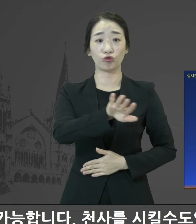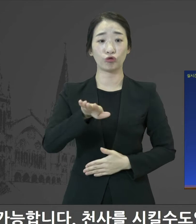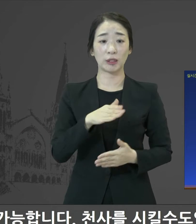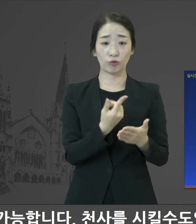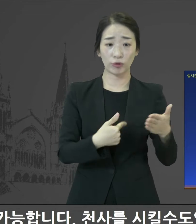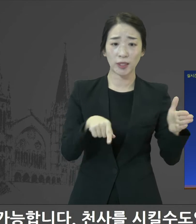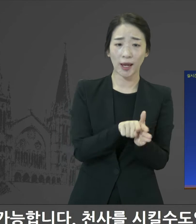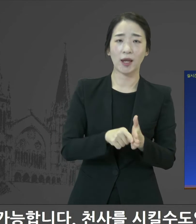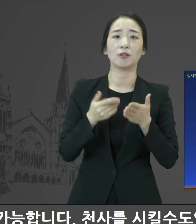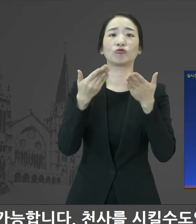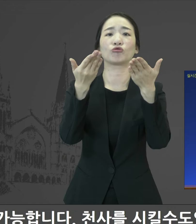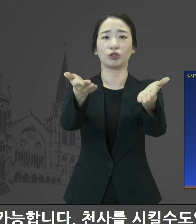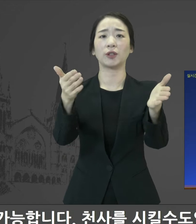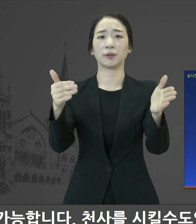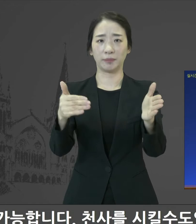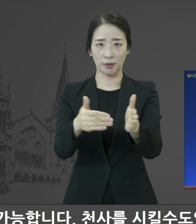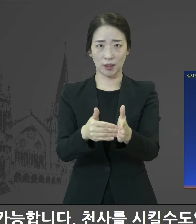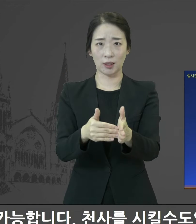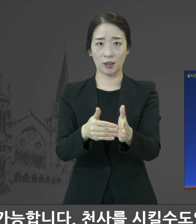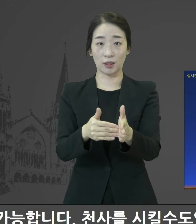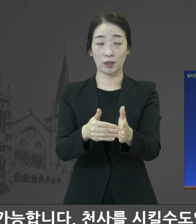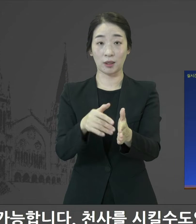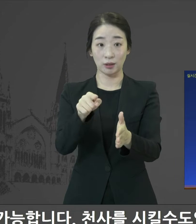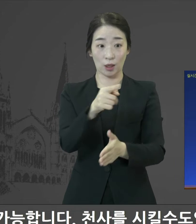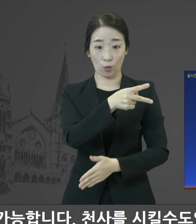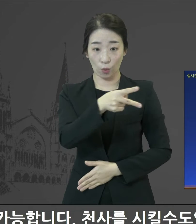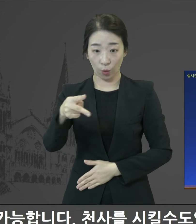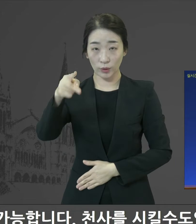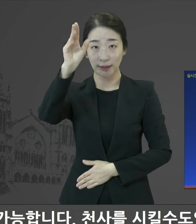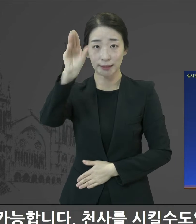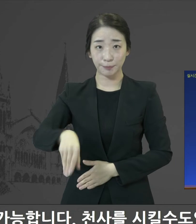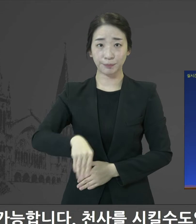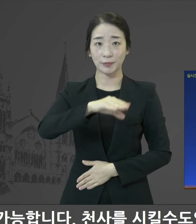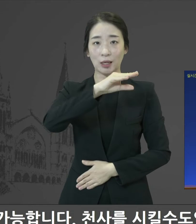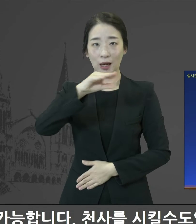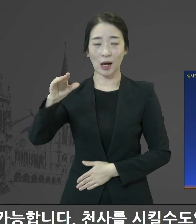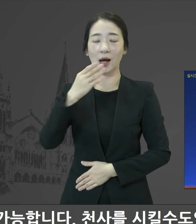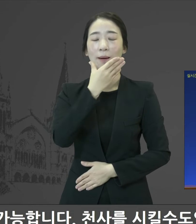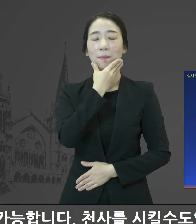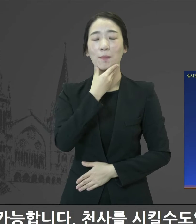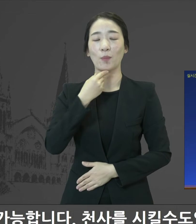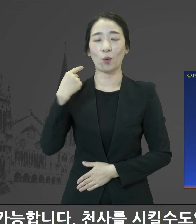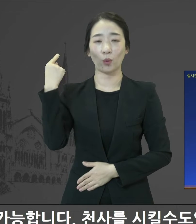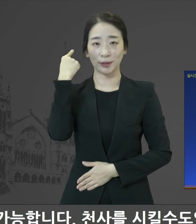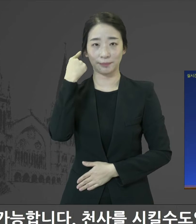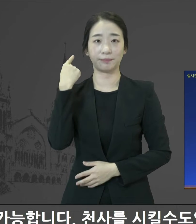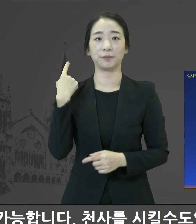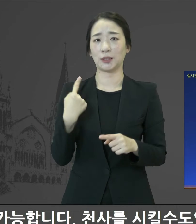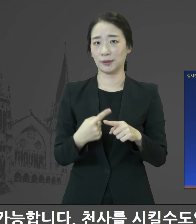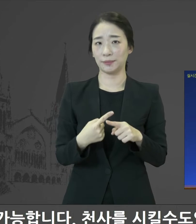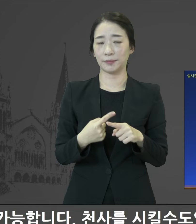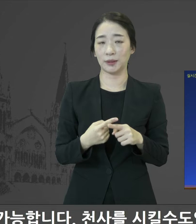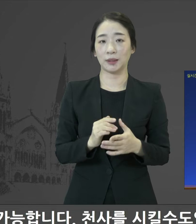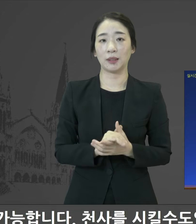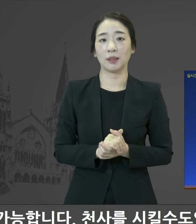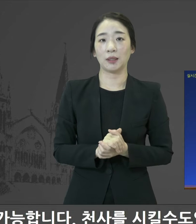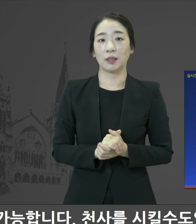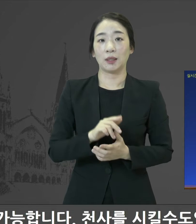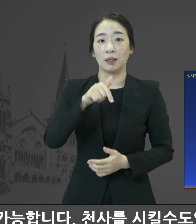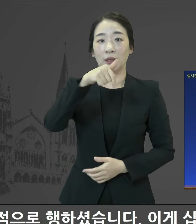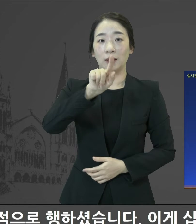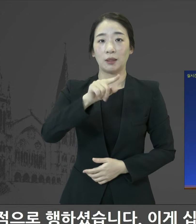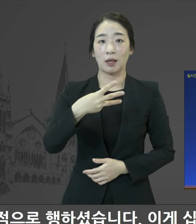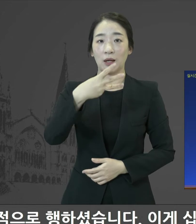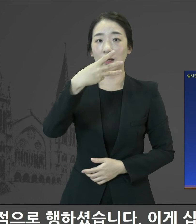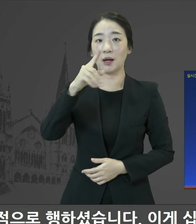이게요 십자가 복음입니다. 우리가 잘 알고 있는 갈라디아서 2장 20절도 이 내용입니다. 확인하십시다. 갈라디아서